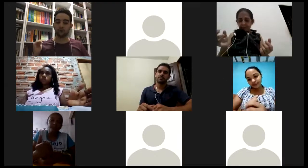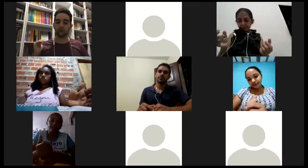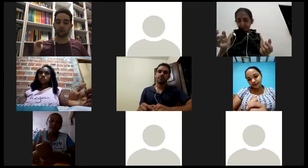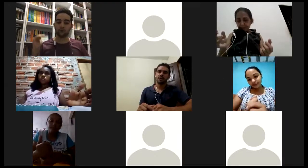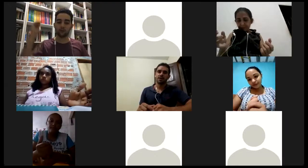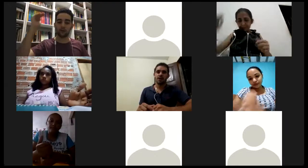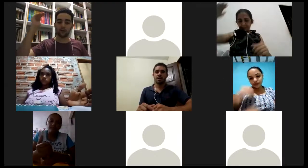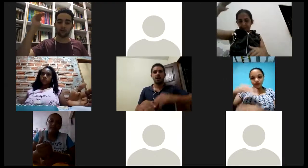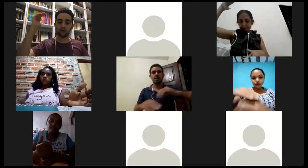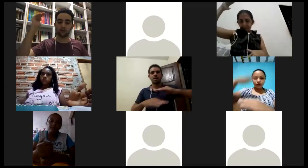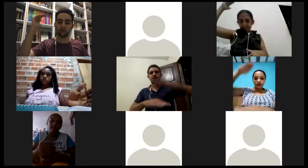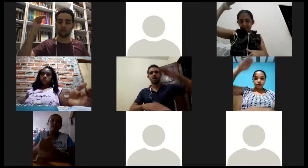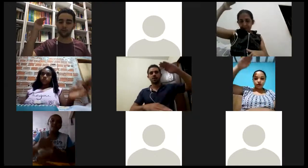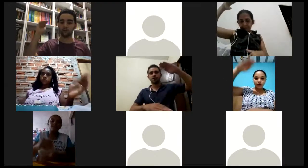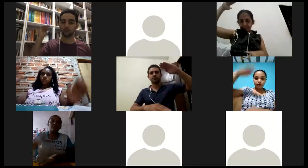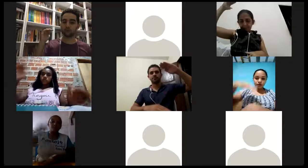Alto, alto.